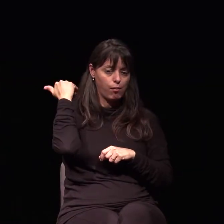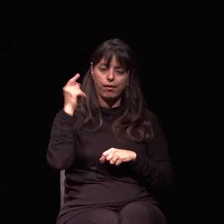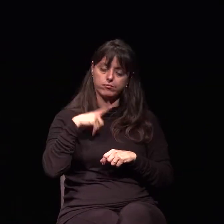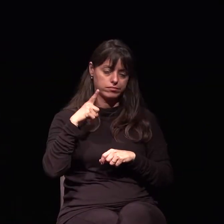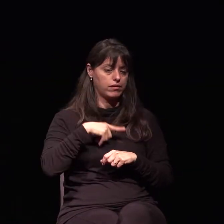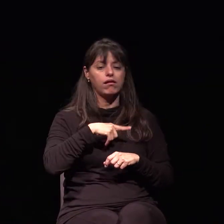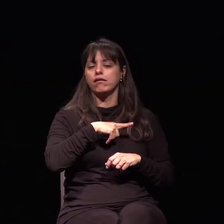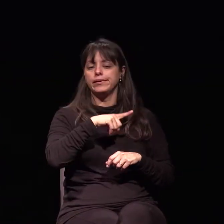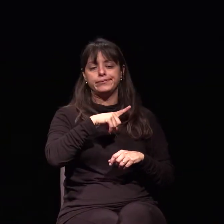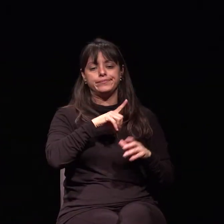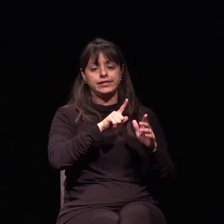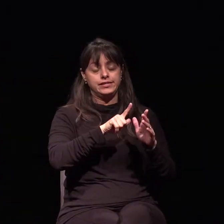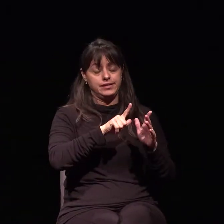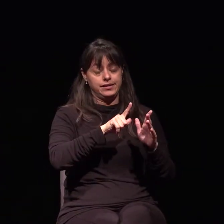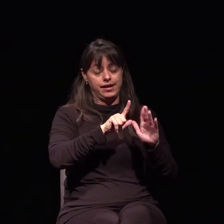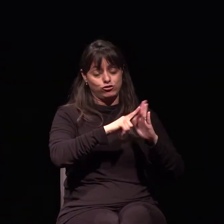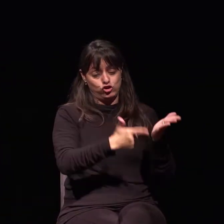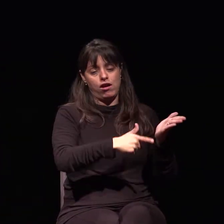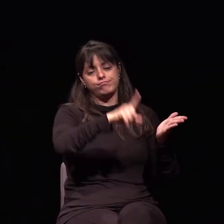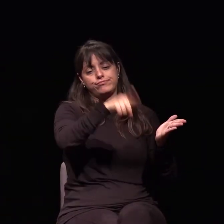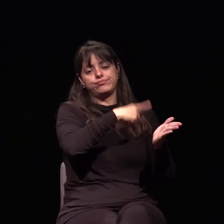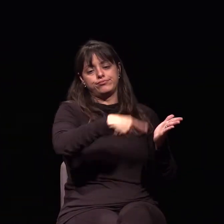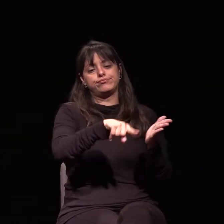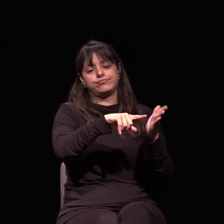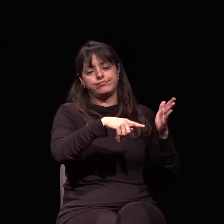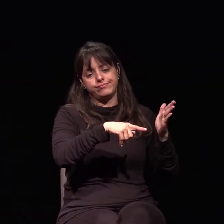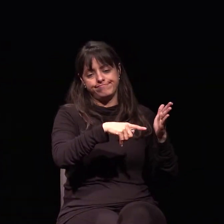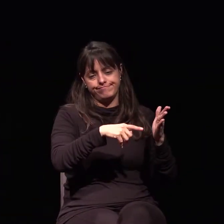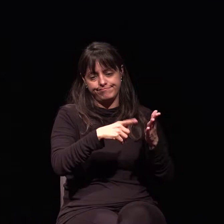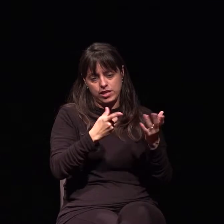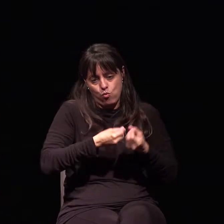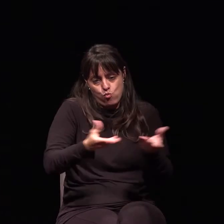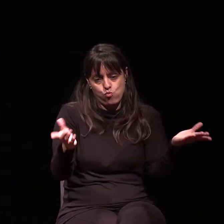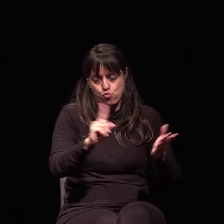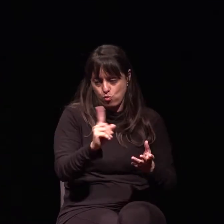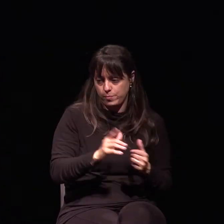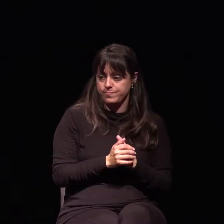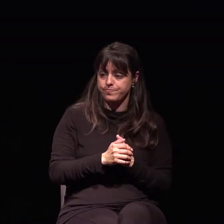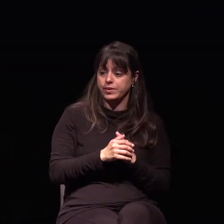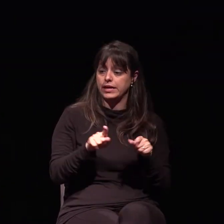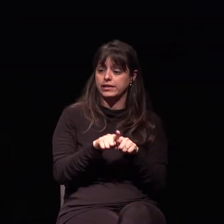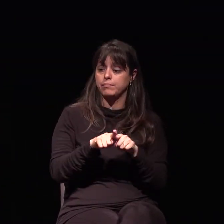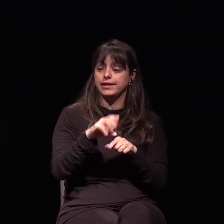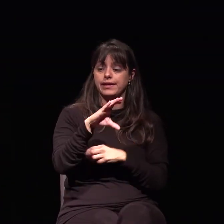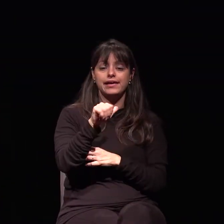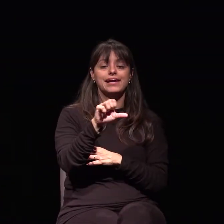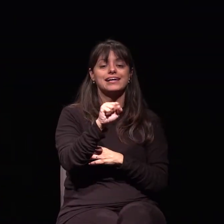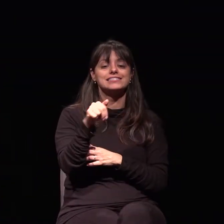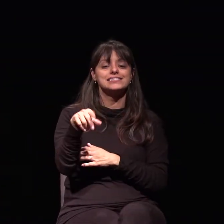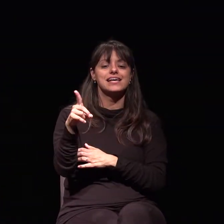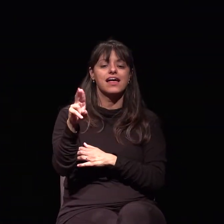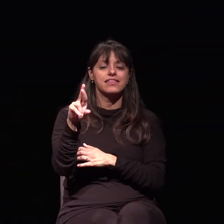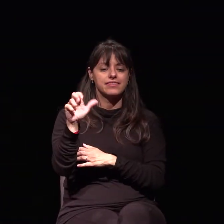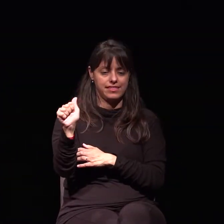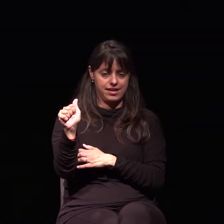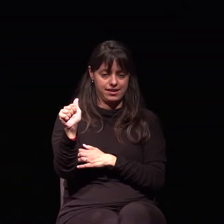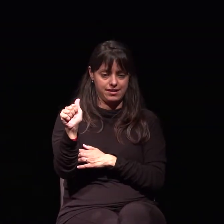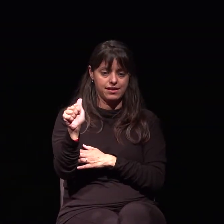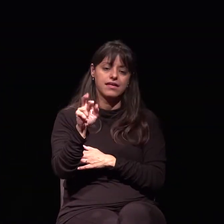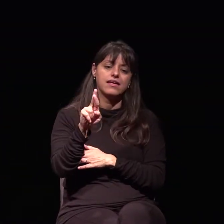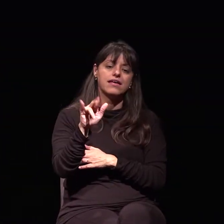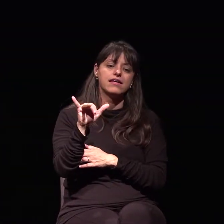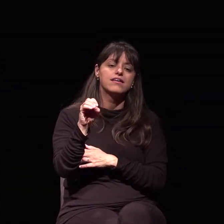A Cassandra Rios, é interessante essa história, porque a Cassandra Rios é uma escritora e ela